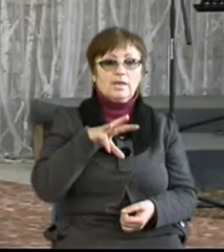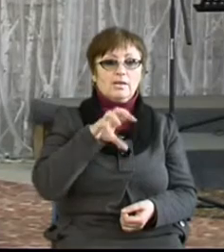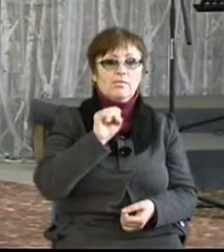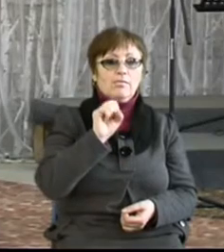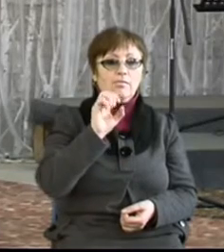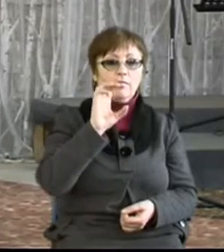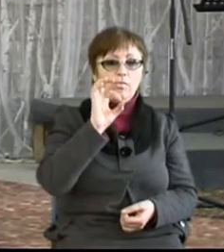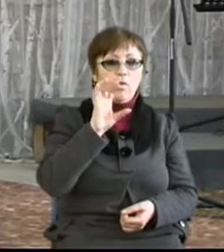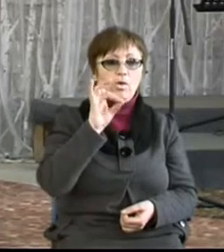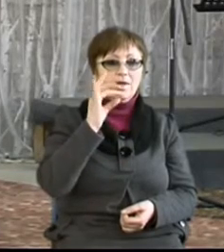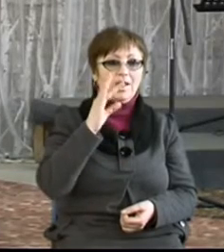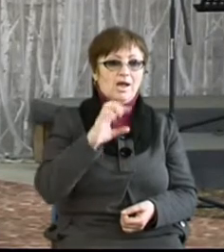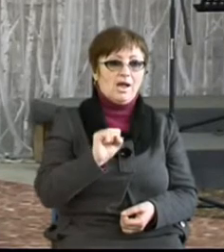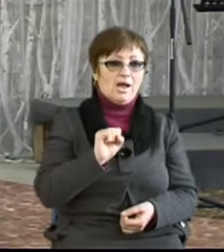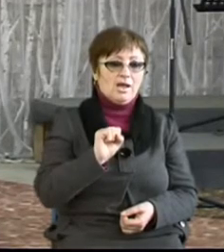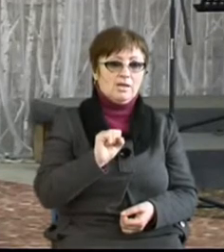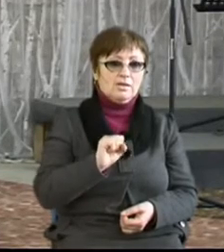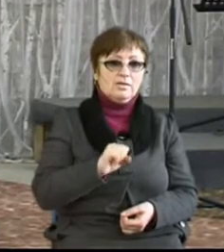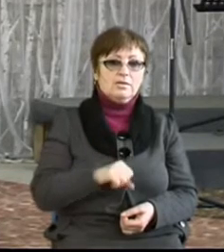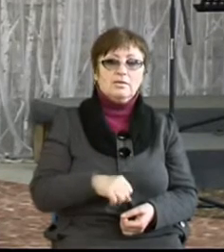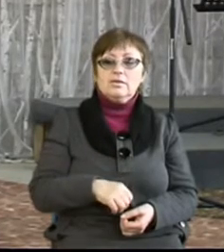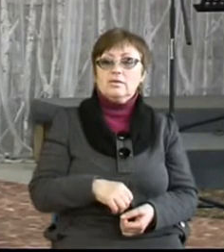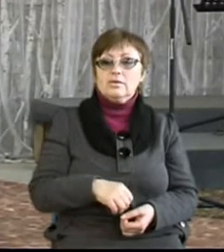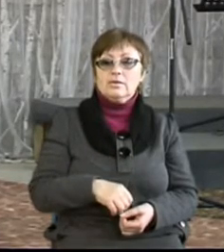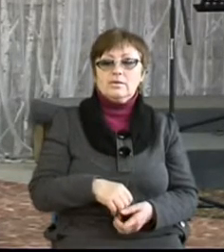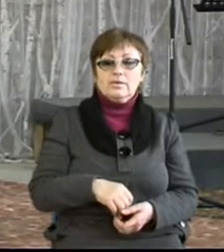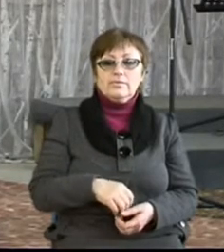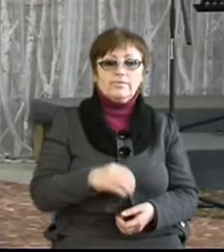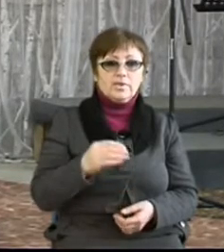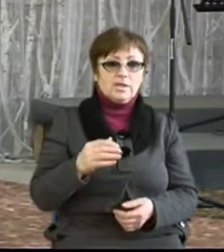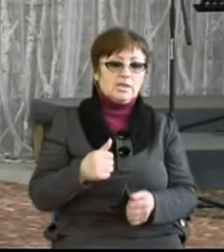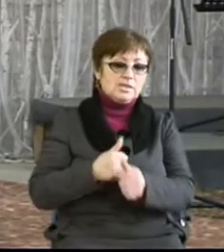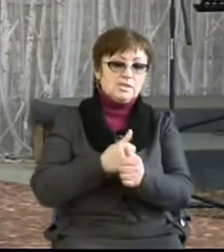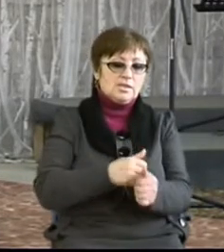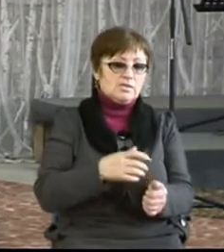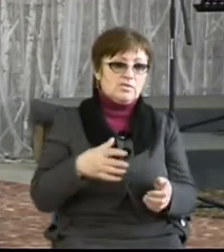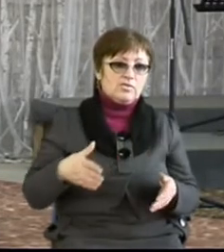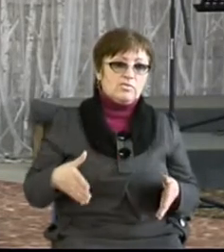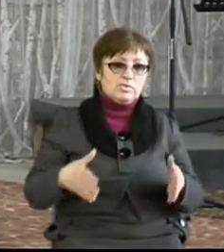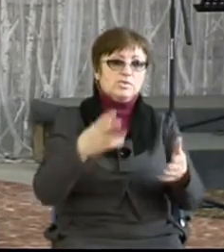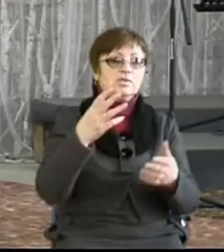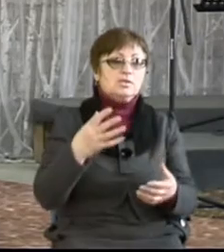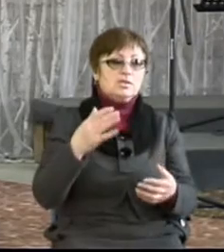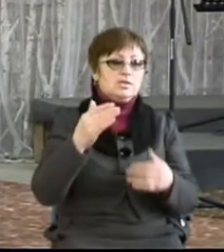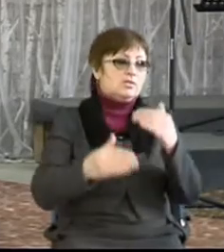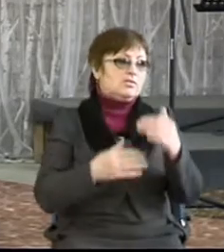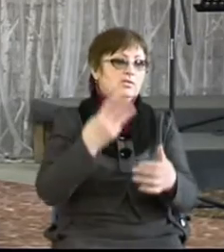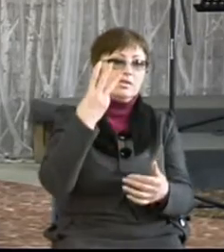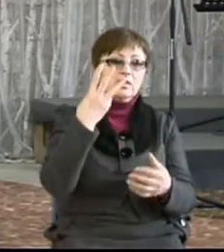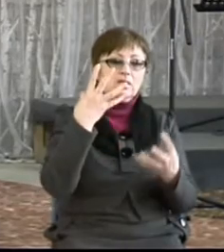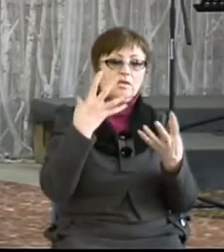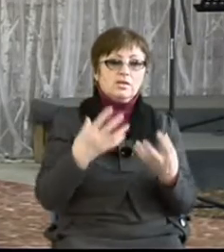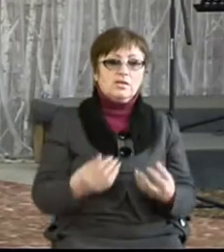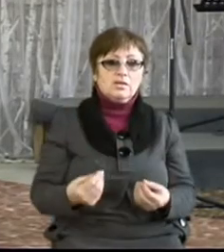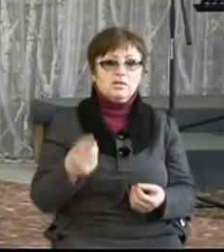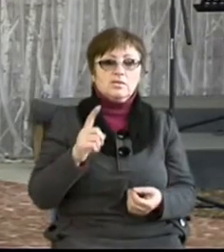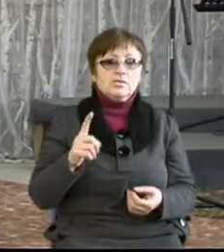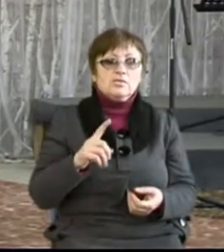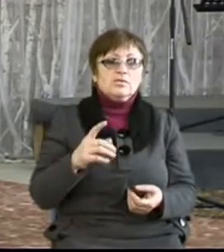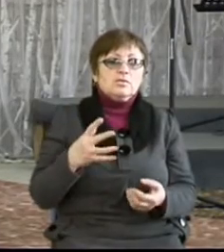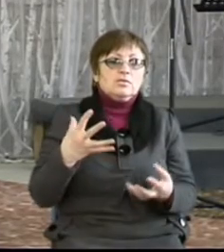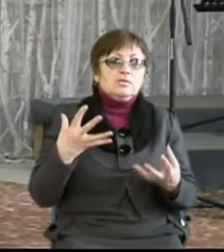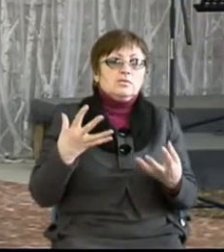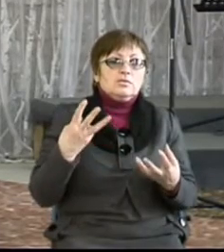Мориа, по-моему, или как-то называется, да, и следует туда, и в пути он идет 3 дня. Я представляю, что могло только